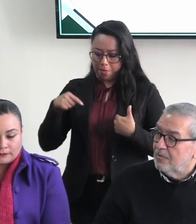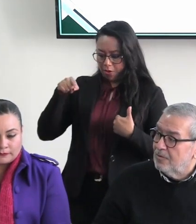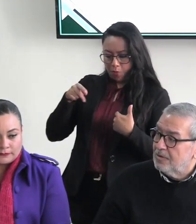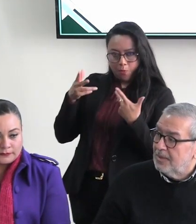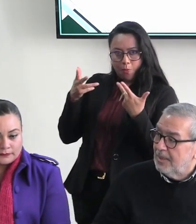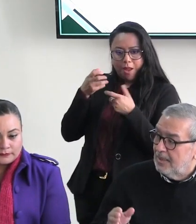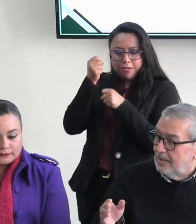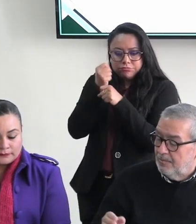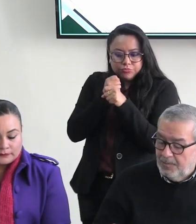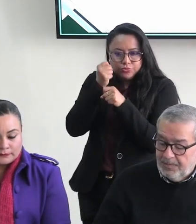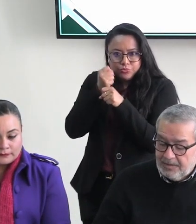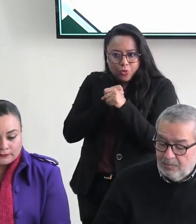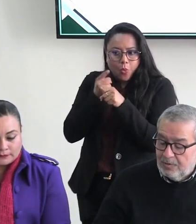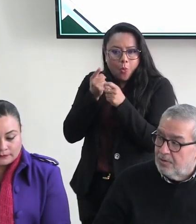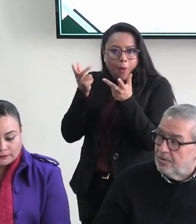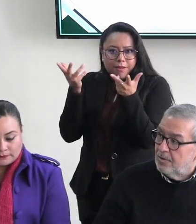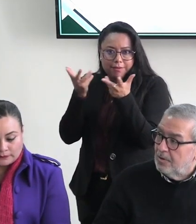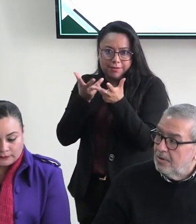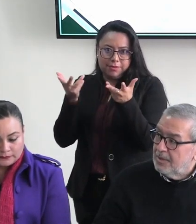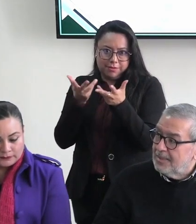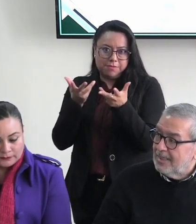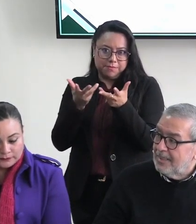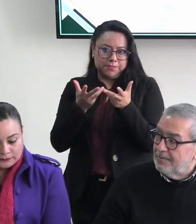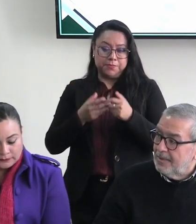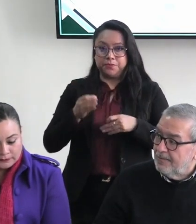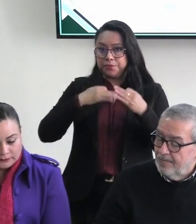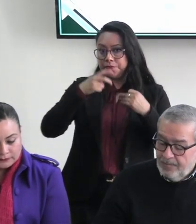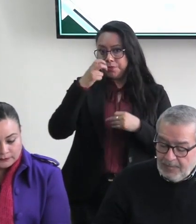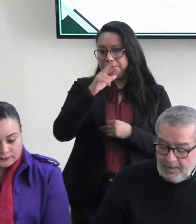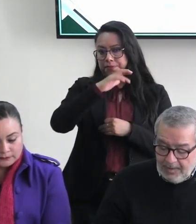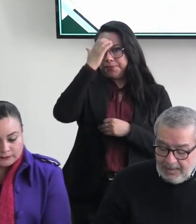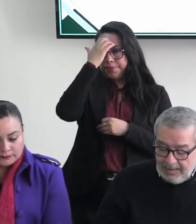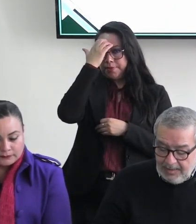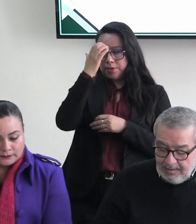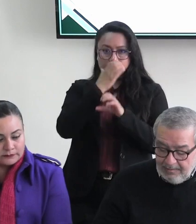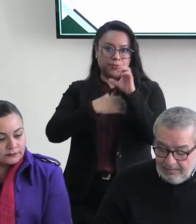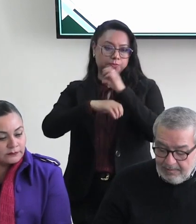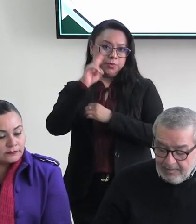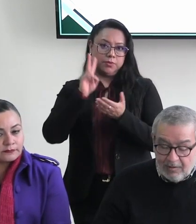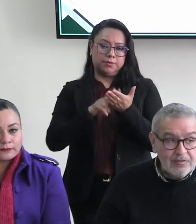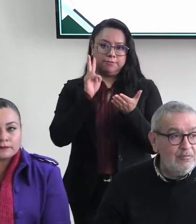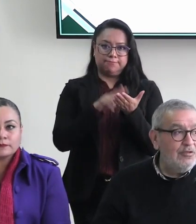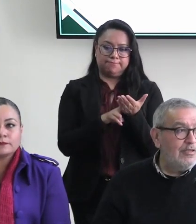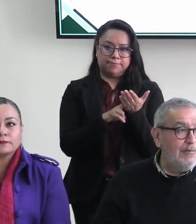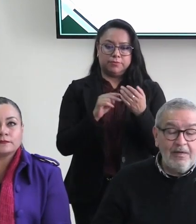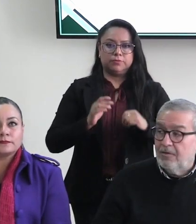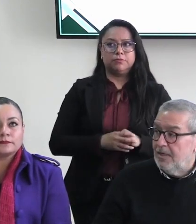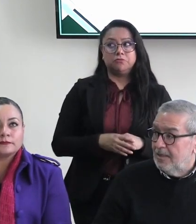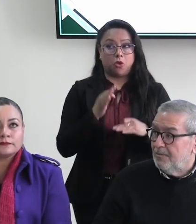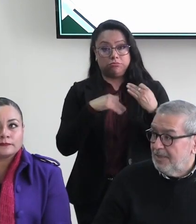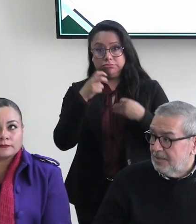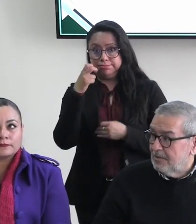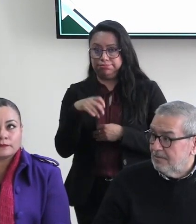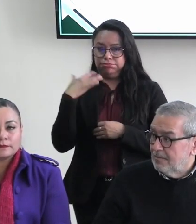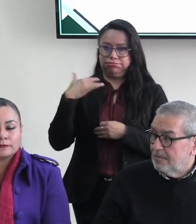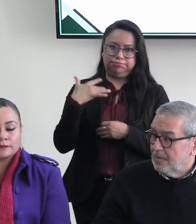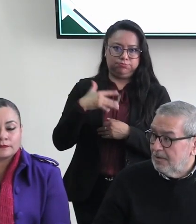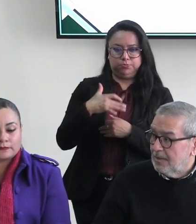se le reconoce al patrimonio intangible, que costó mucho trabajo,